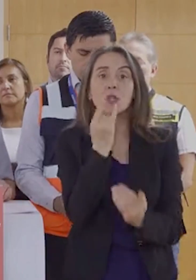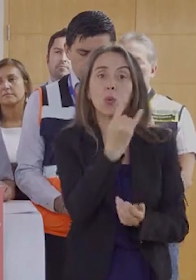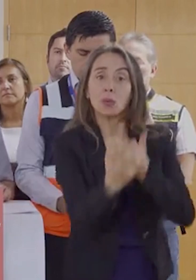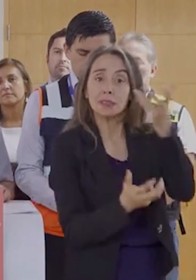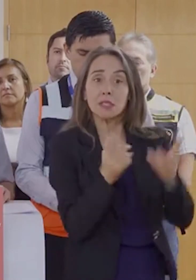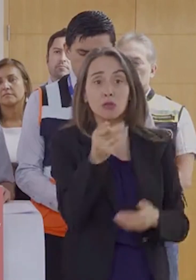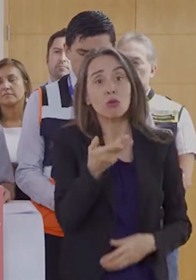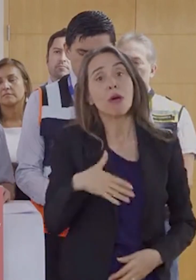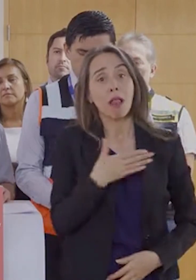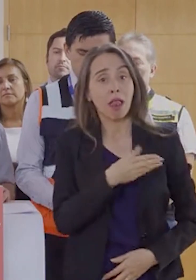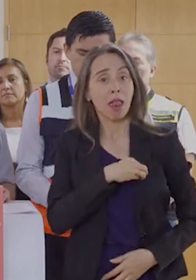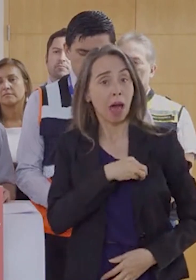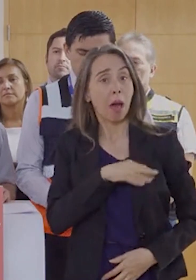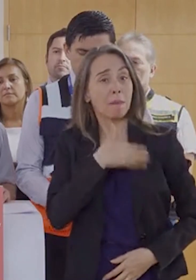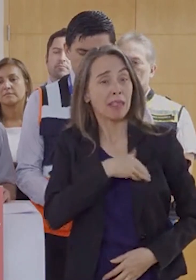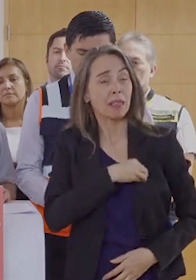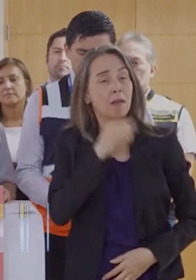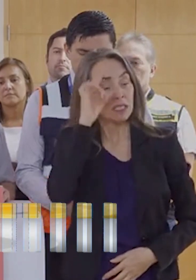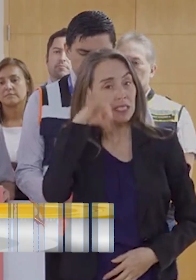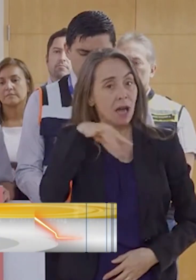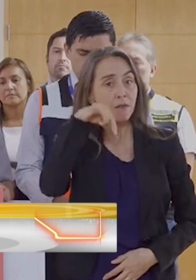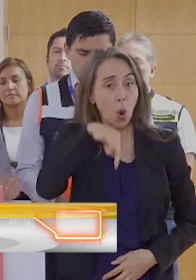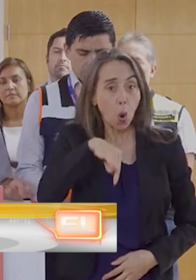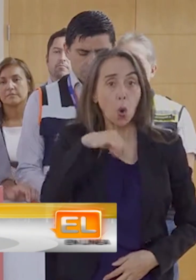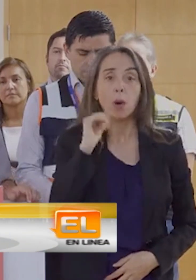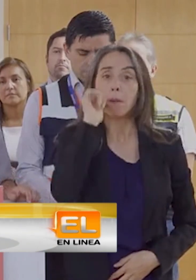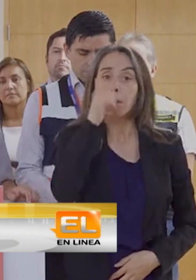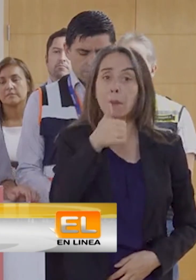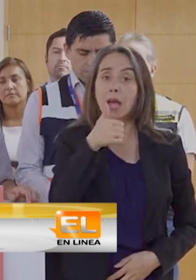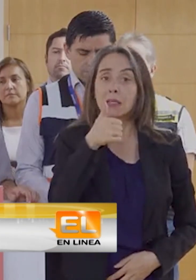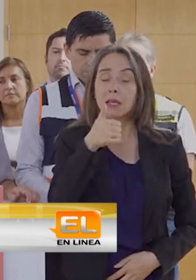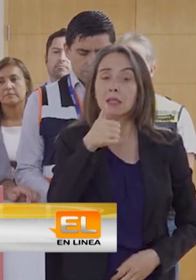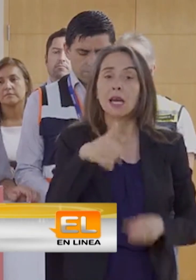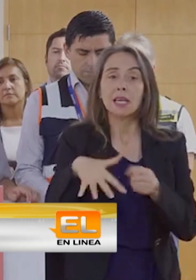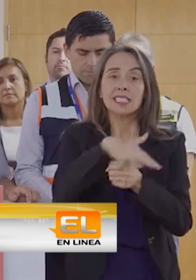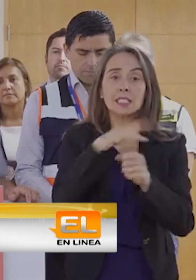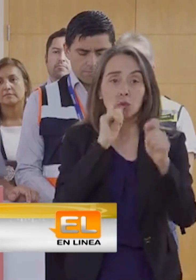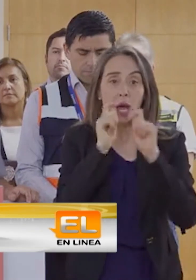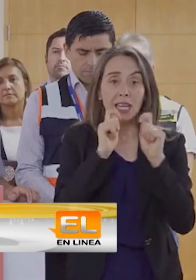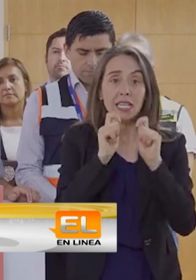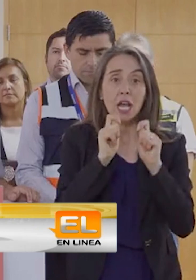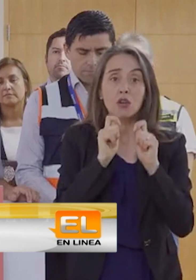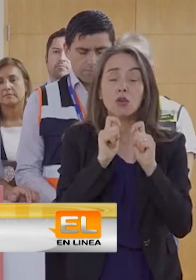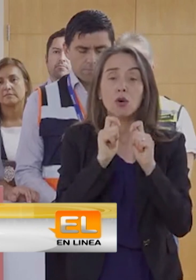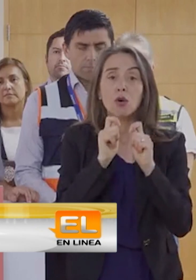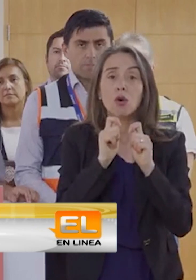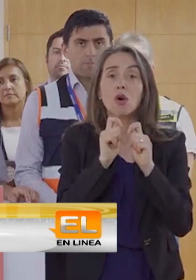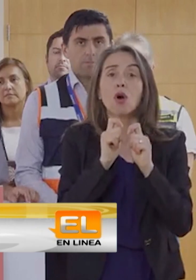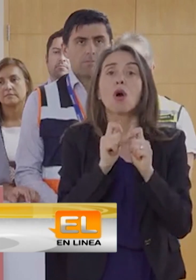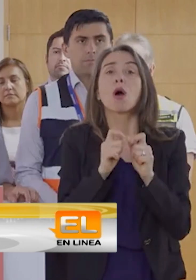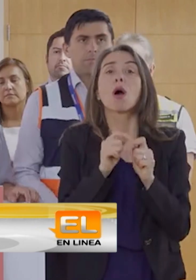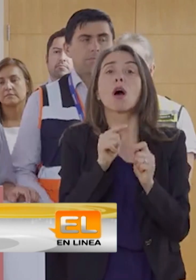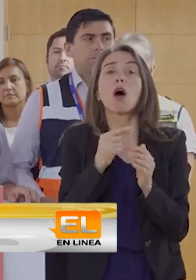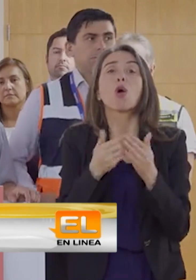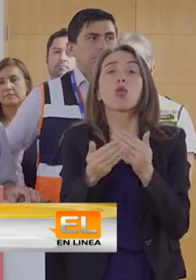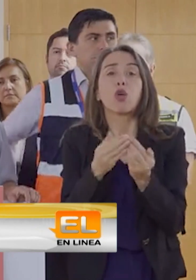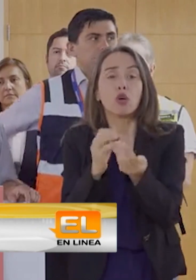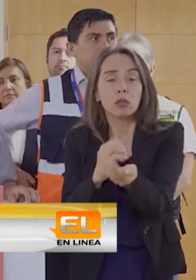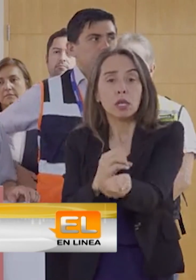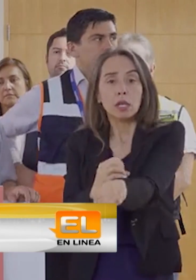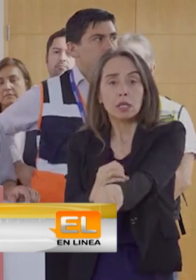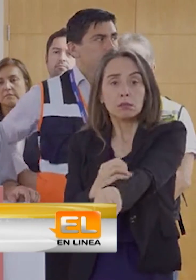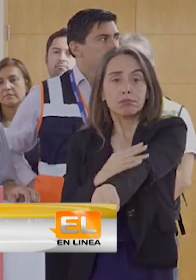Lamentablemente, como saben, durante el transcurso de hoy y de mañana, las situaciones de riesgo se van a trasladar o ampliar a las